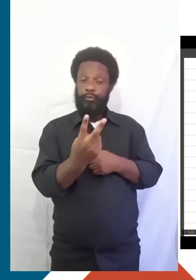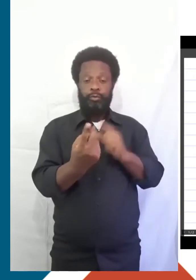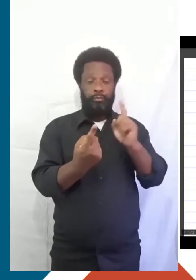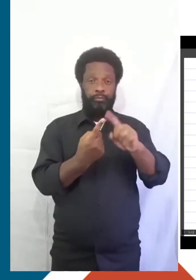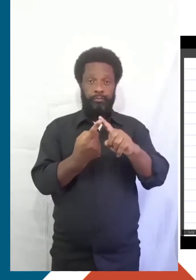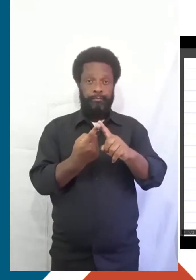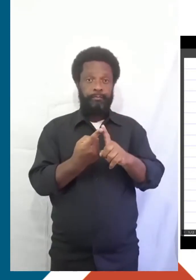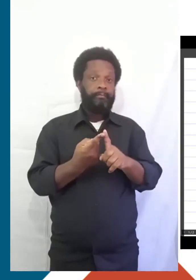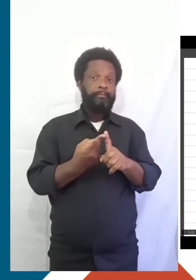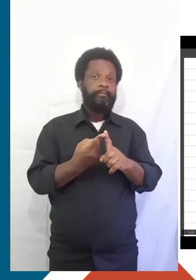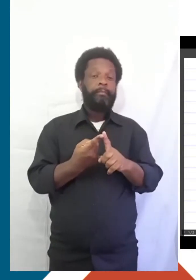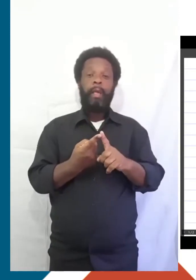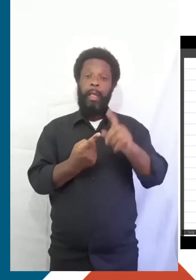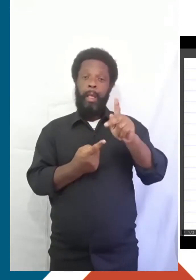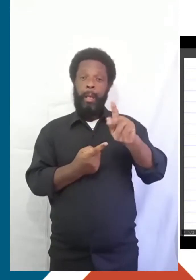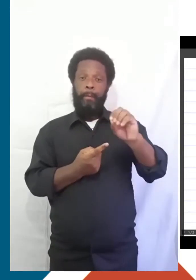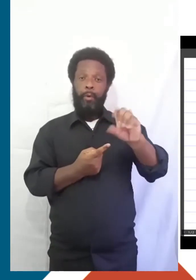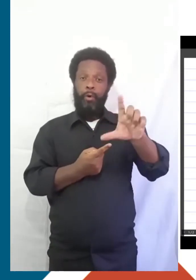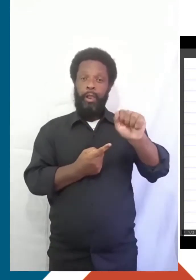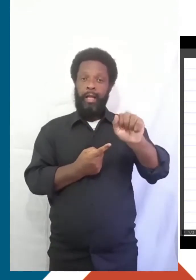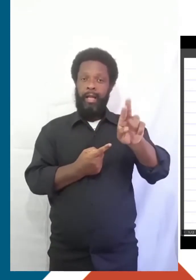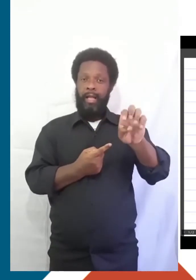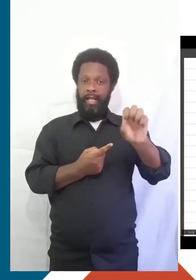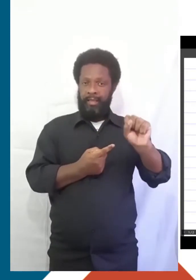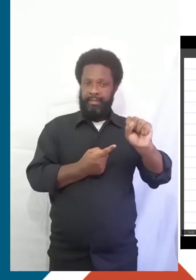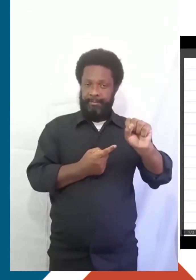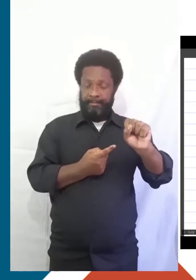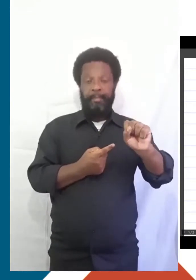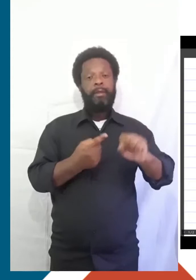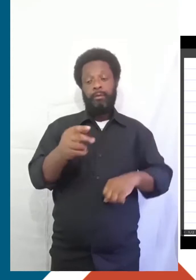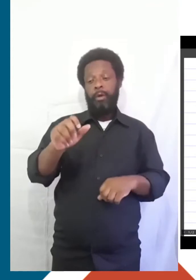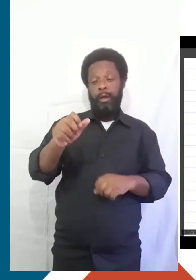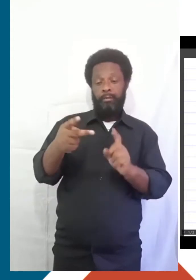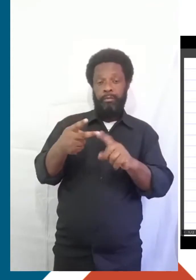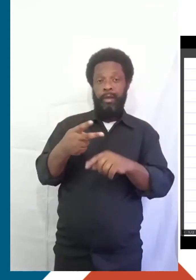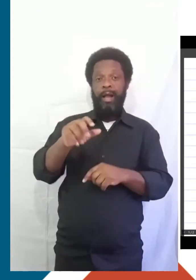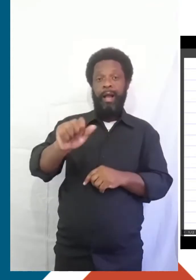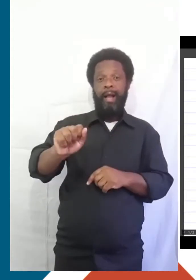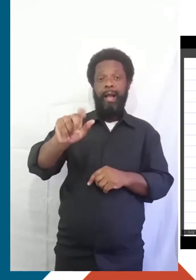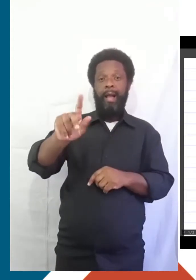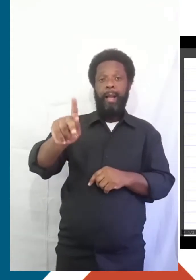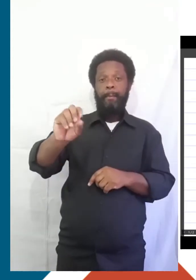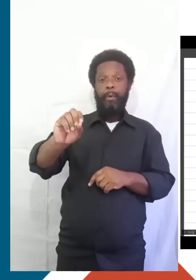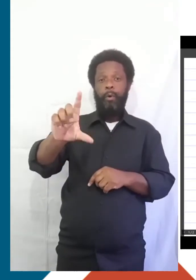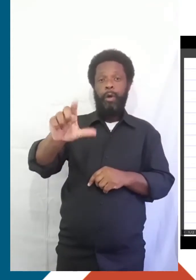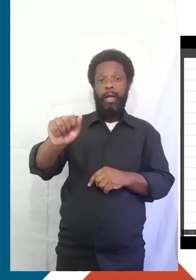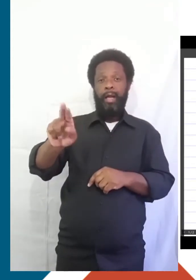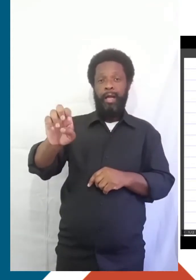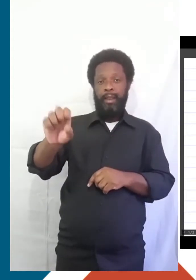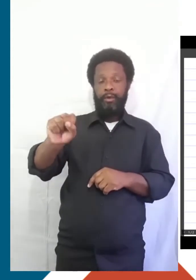são divididos em dois. Os compostos polares e os compostos